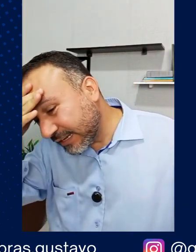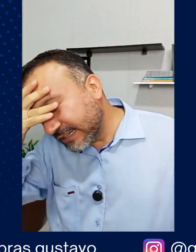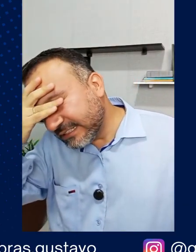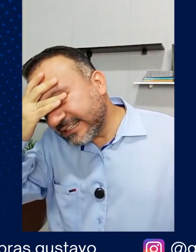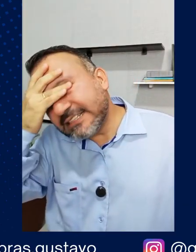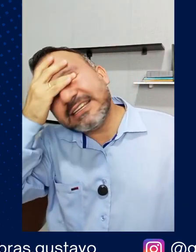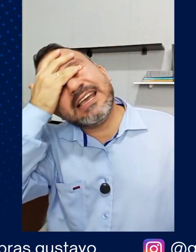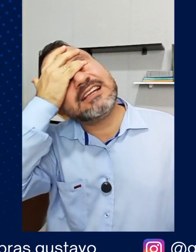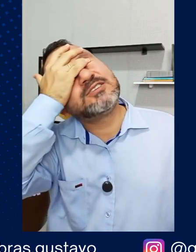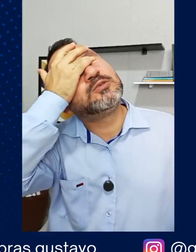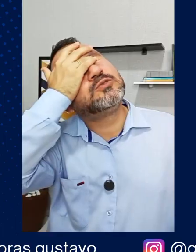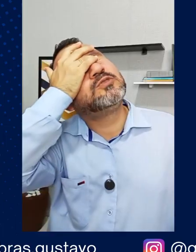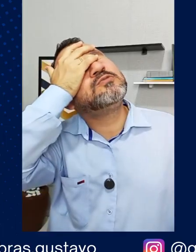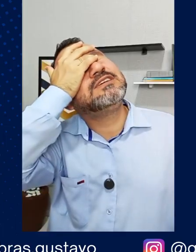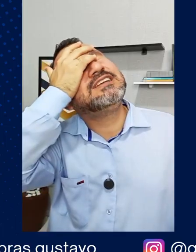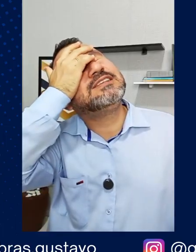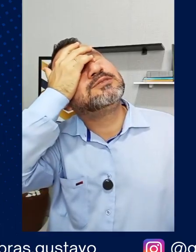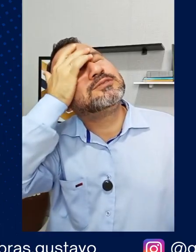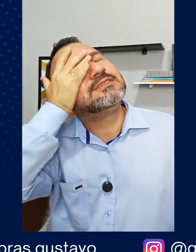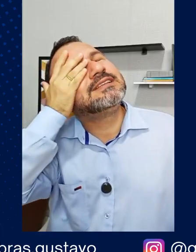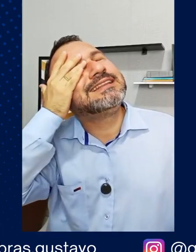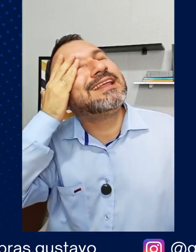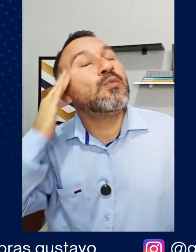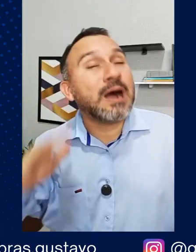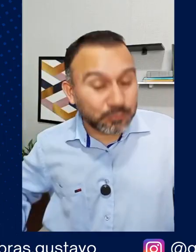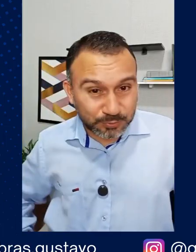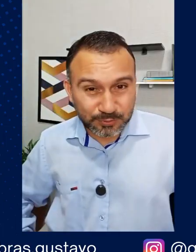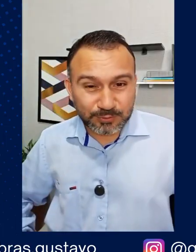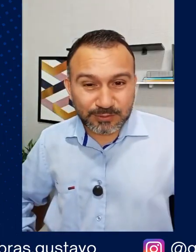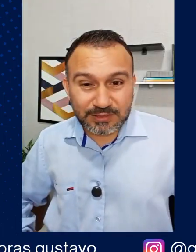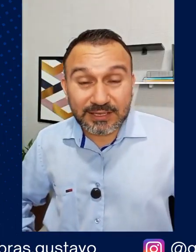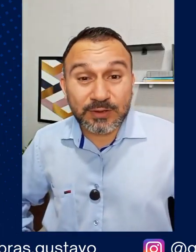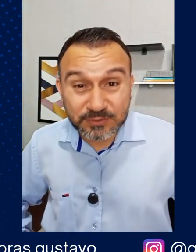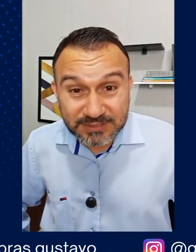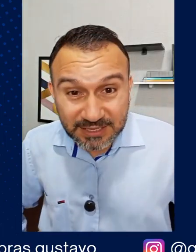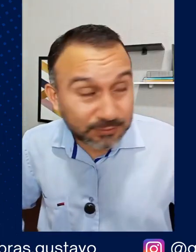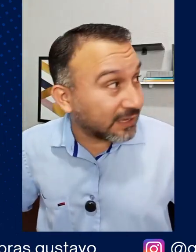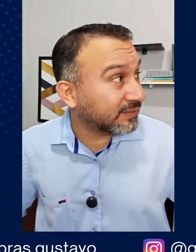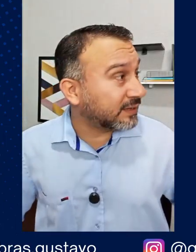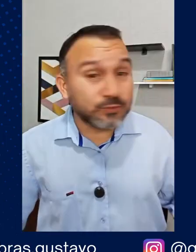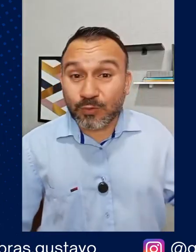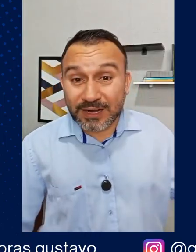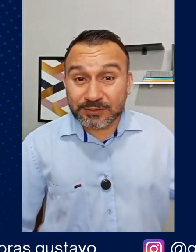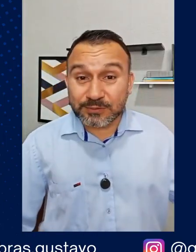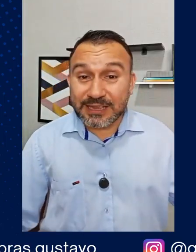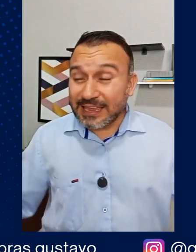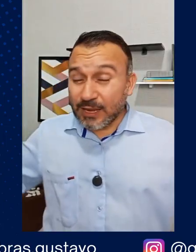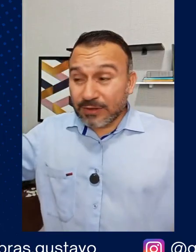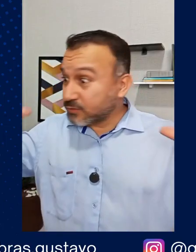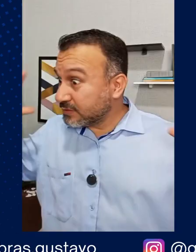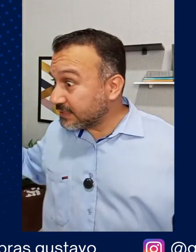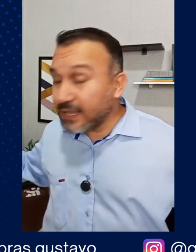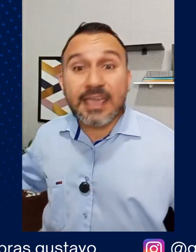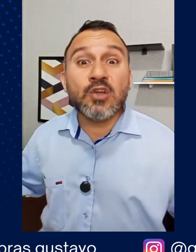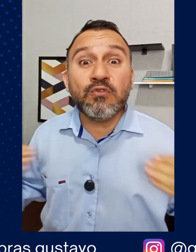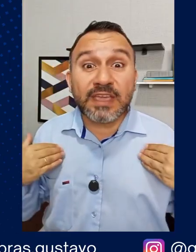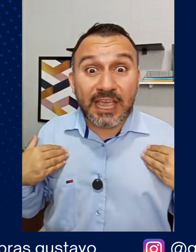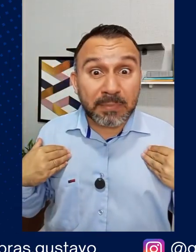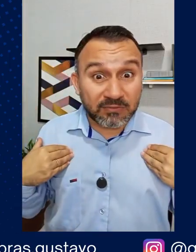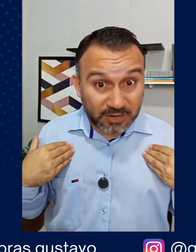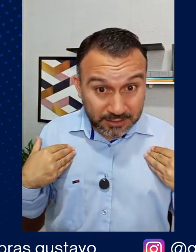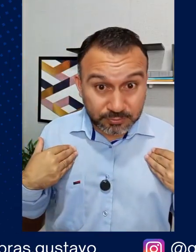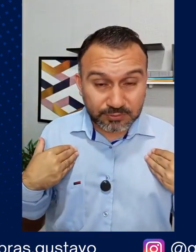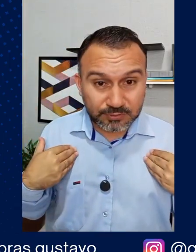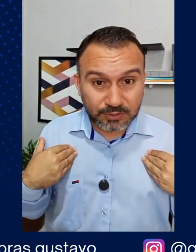rato, gente, ela soltou um grito tão alto que eu assustei. Eu tava no quarto, eu assustei, eu